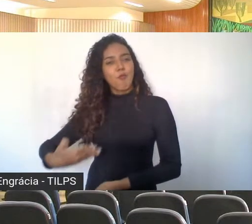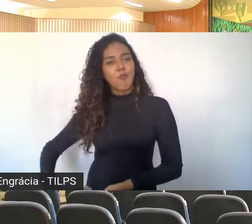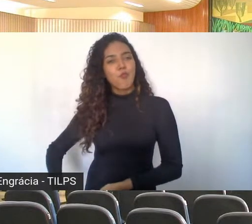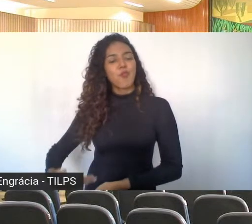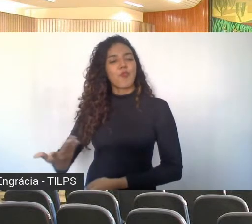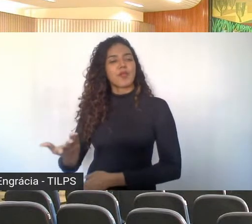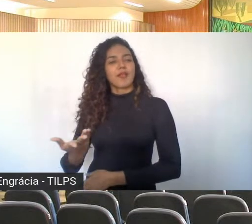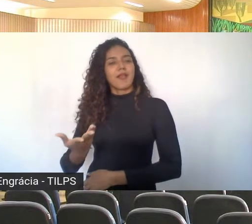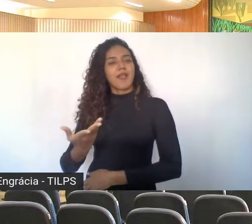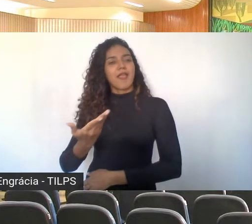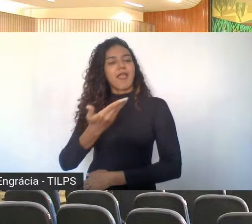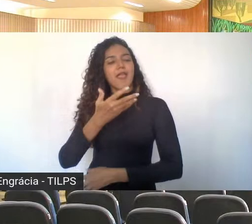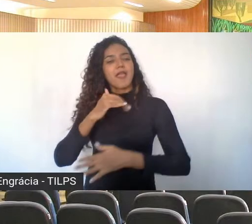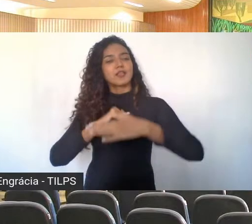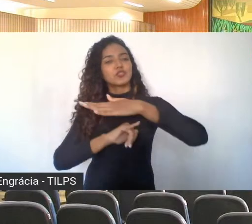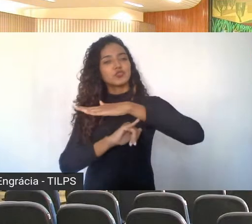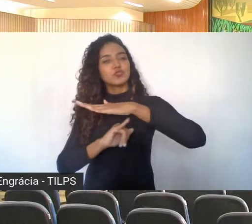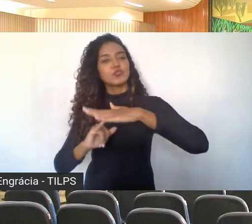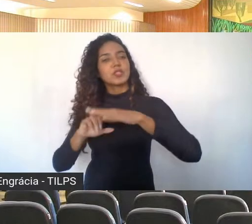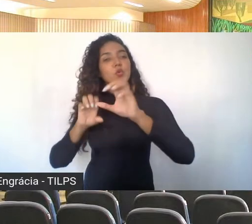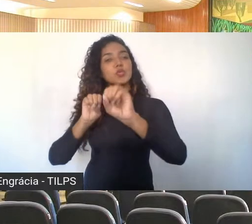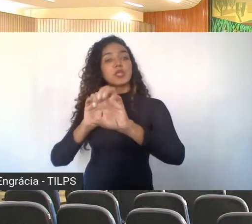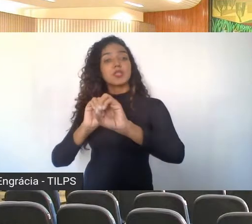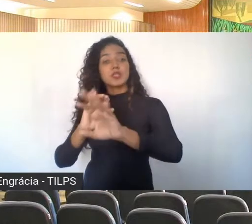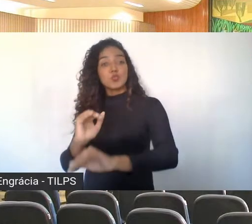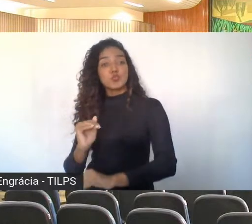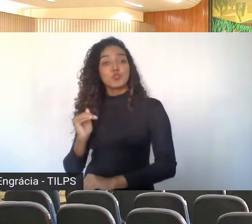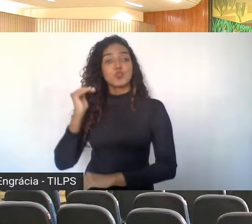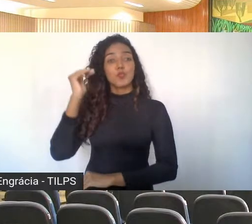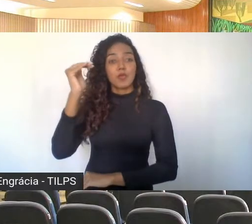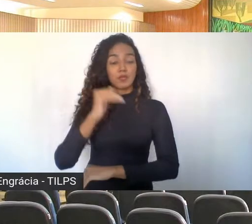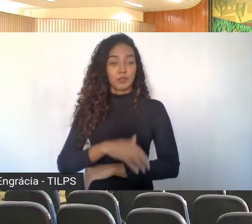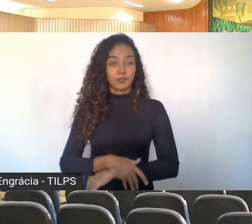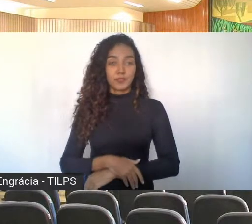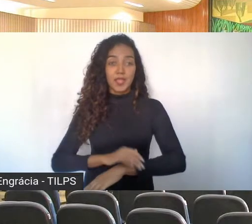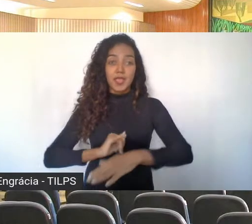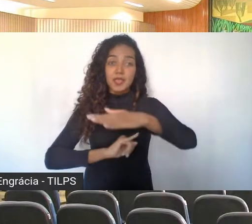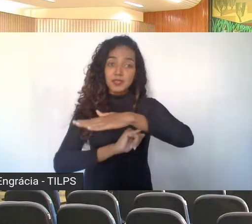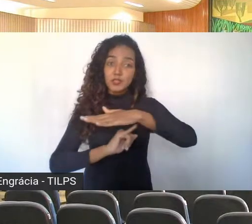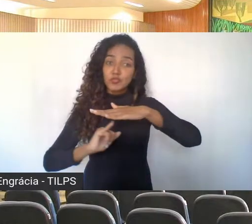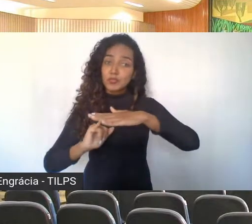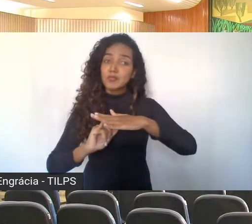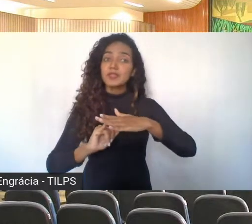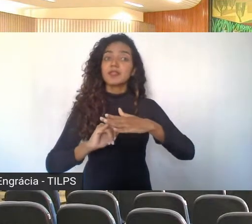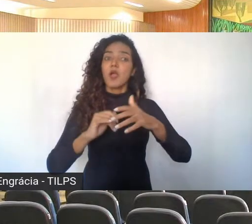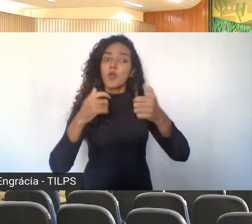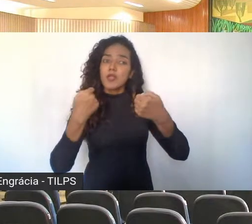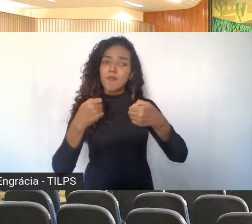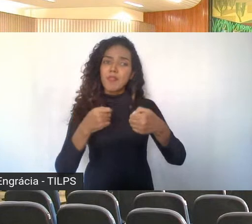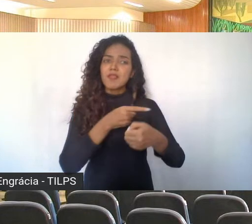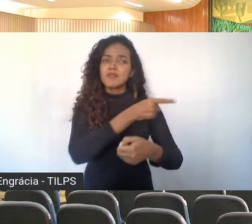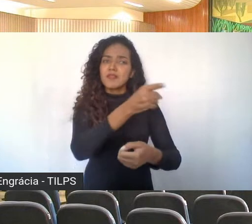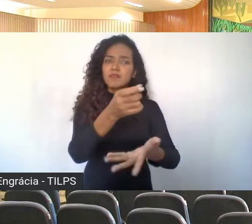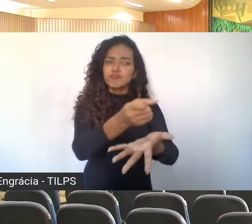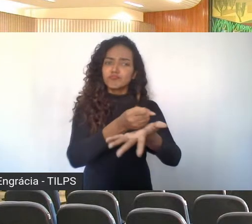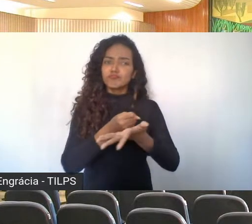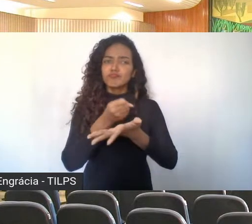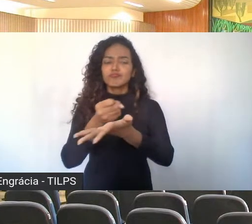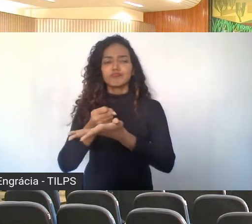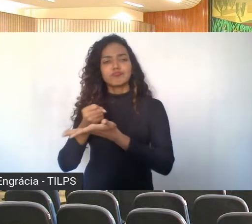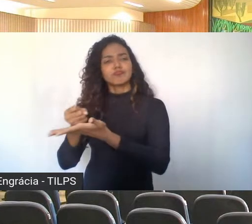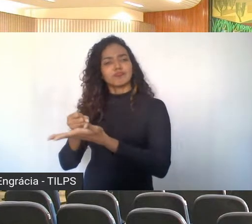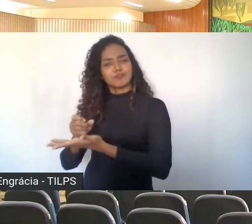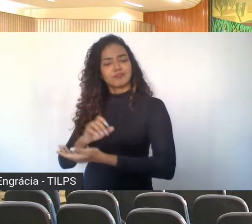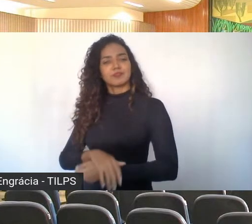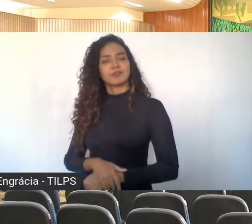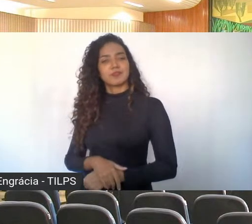nesta instituição que precisa muito de vocês. Assim como vocês precisam dela, ela precisa